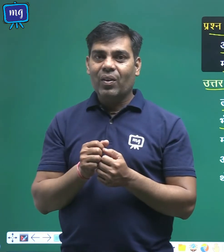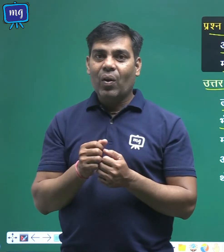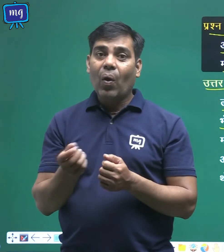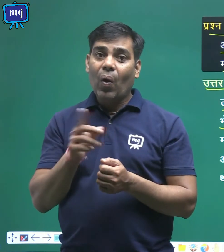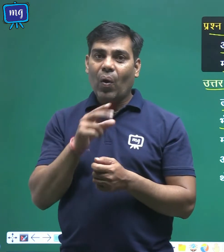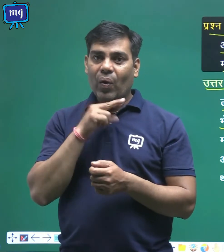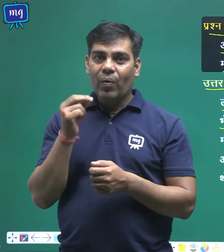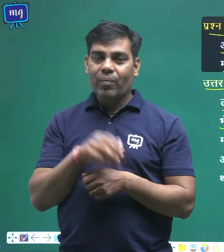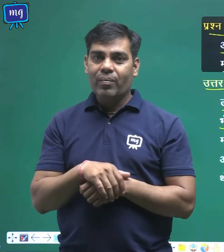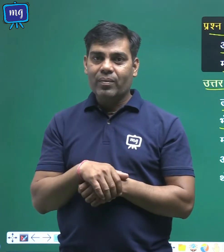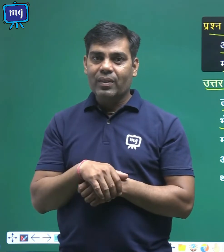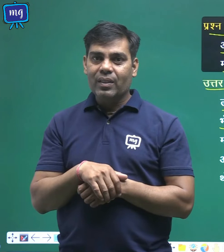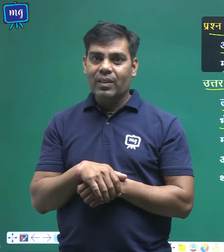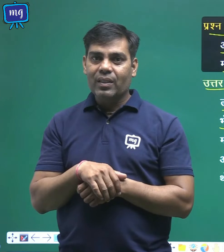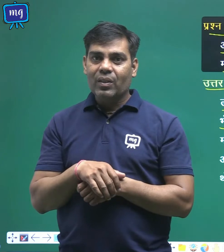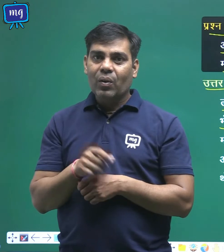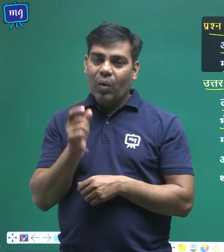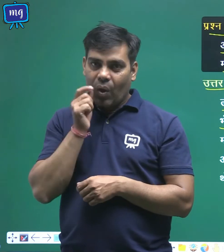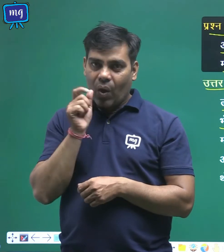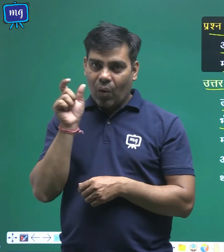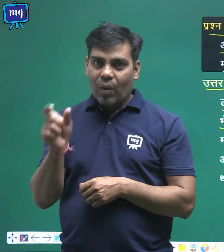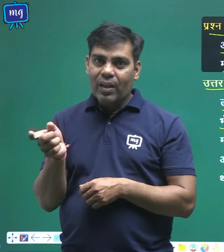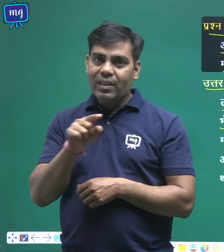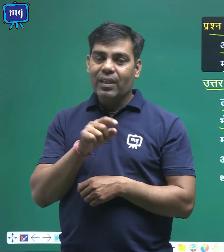और ग्वाले से